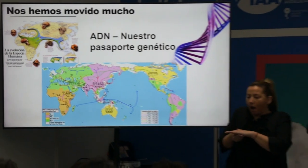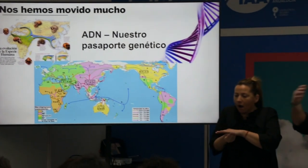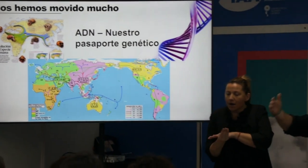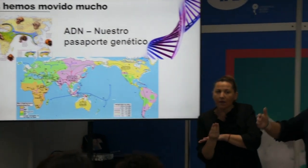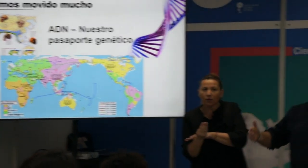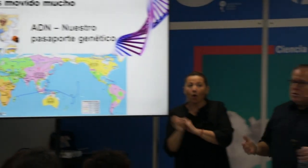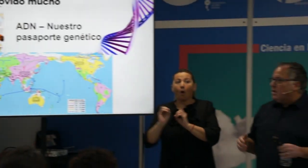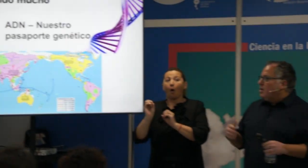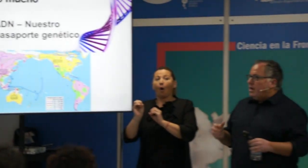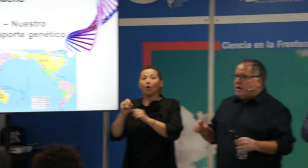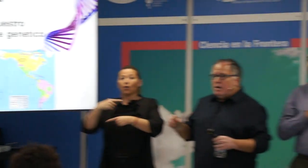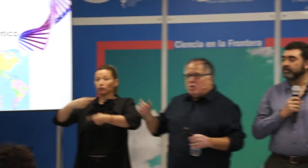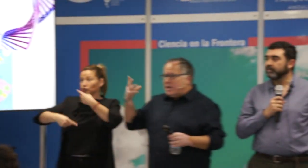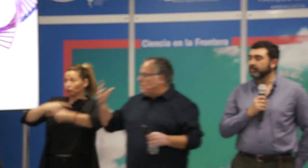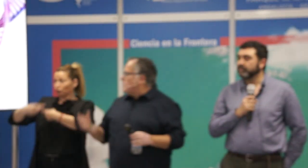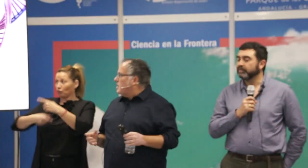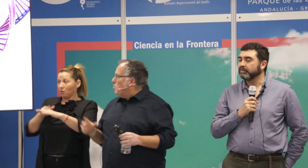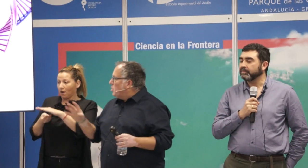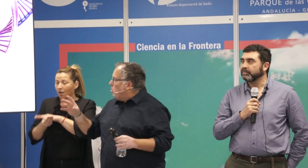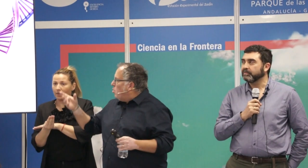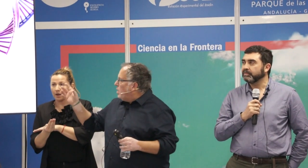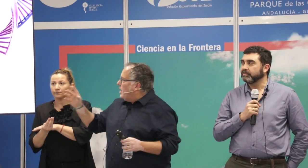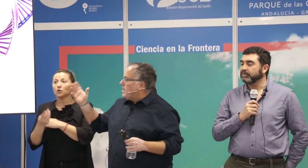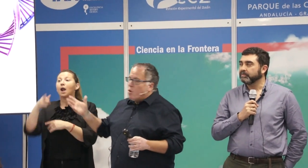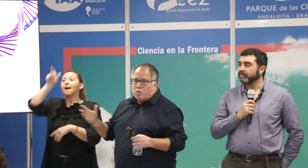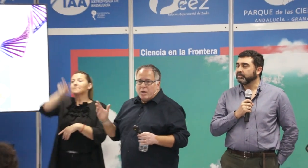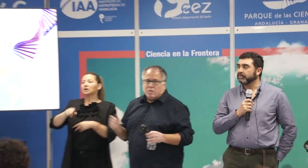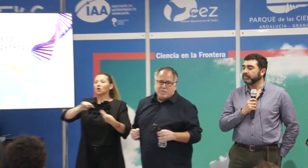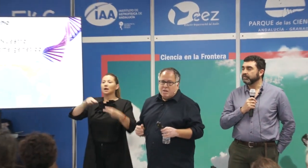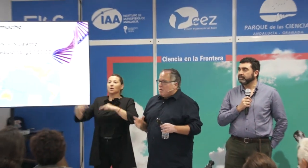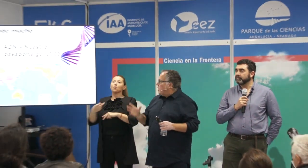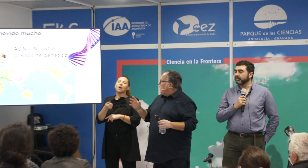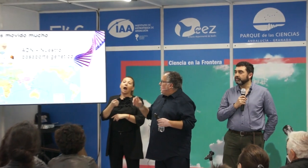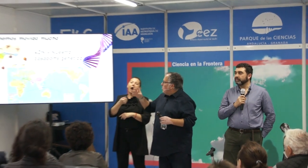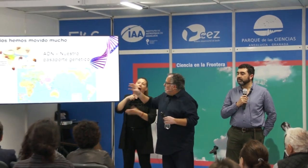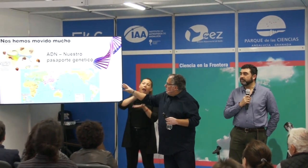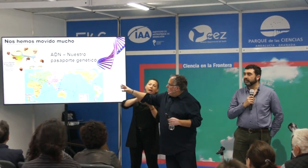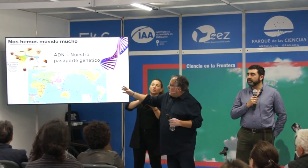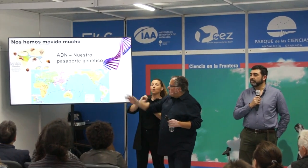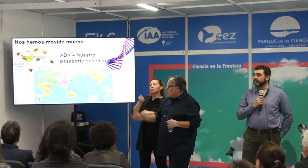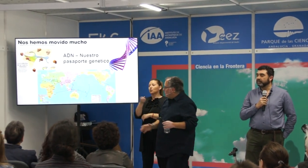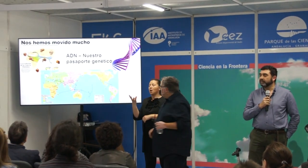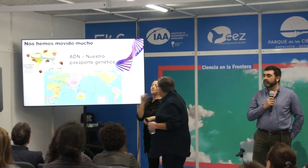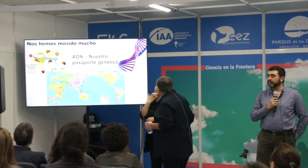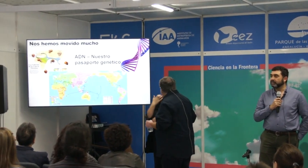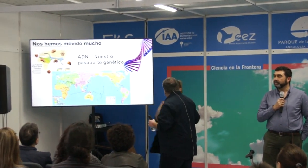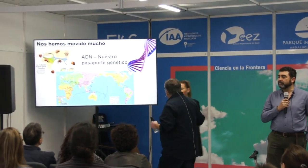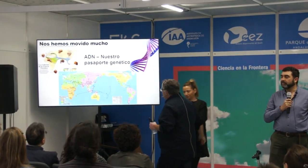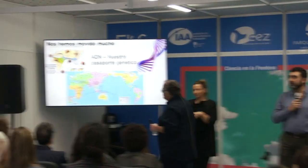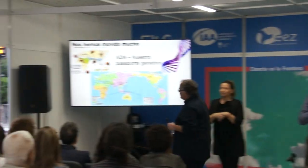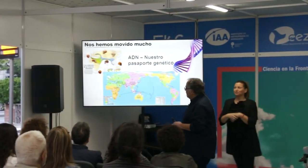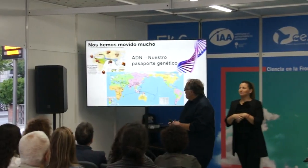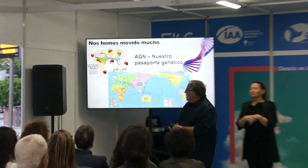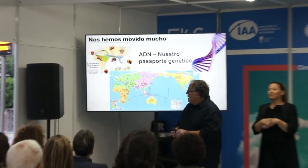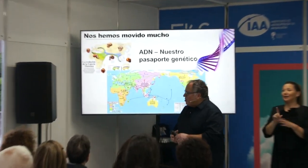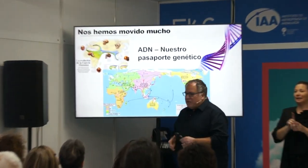tus antepasados, los genetistas les han puesto una letra o un número. Por así decirlo, en el caso, me voy a acercar a este